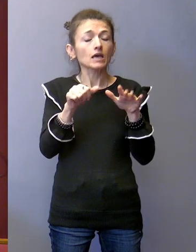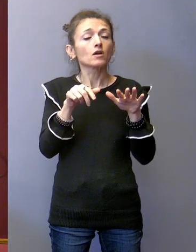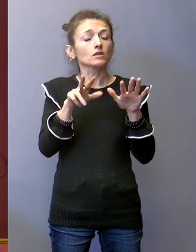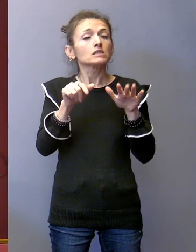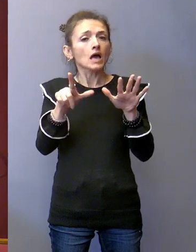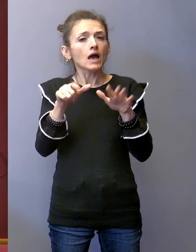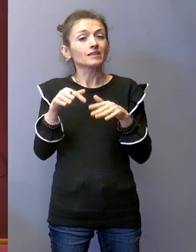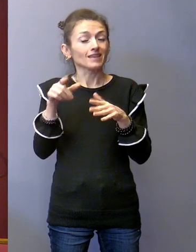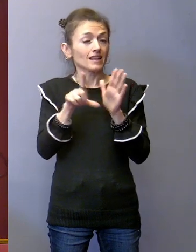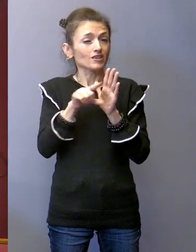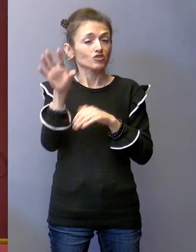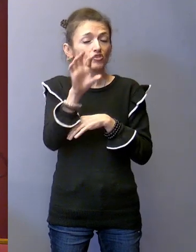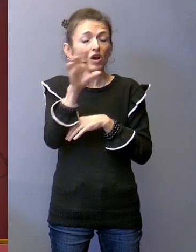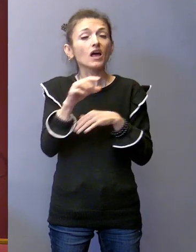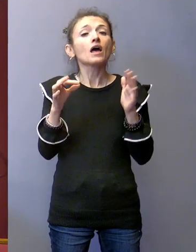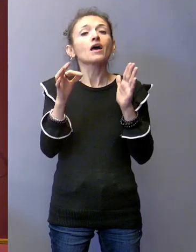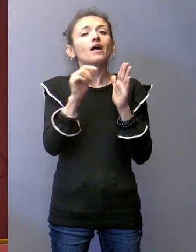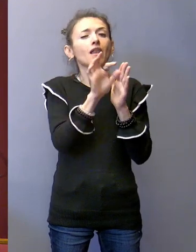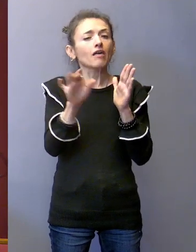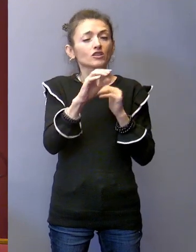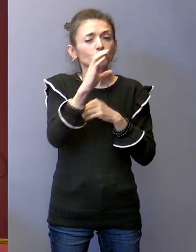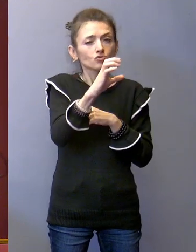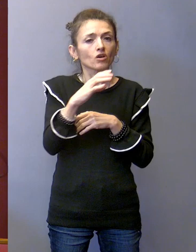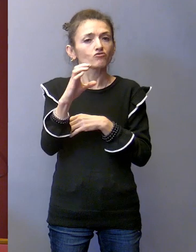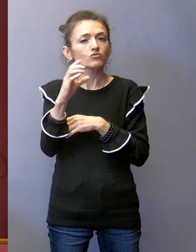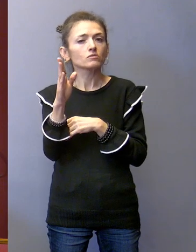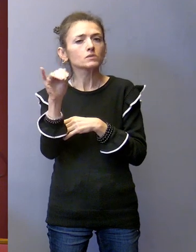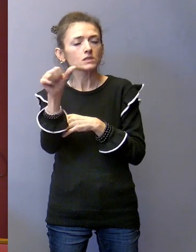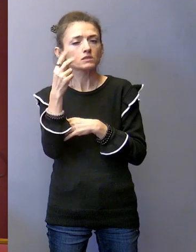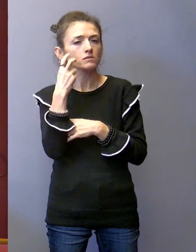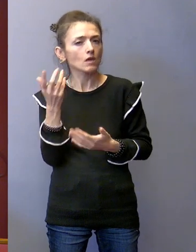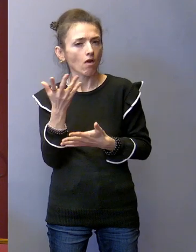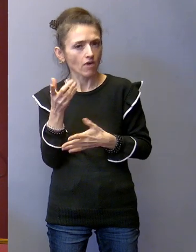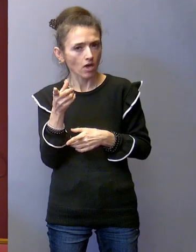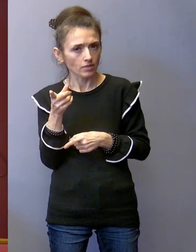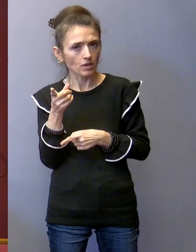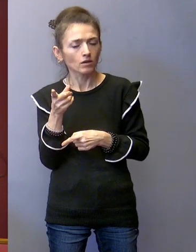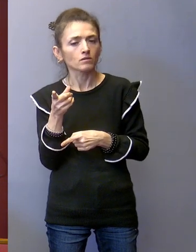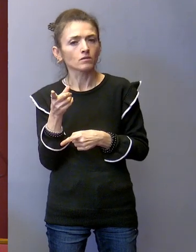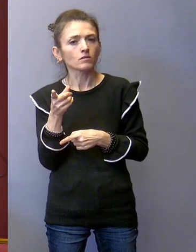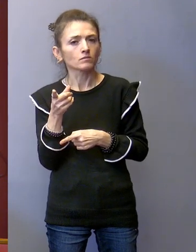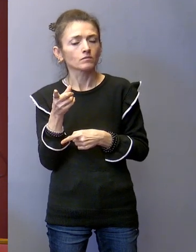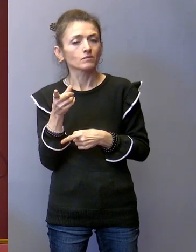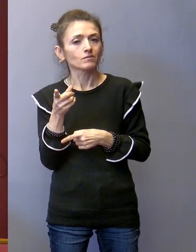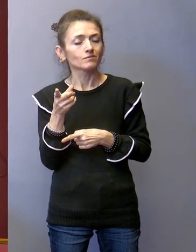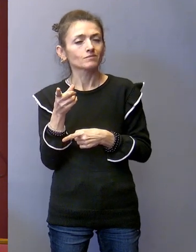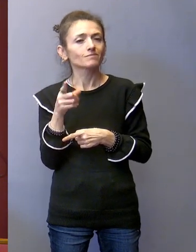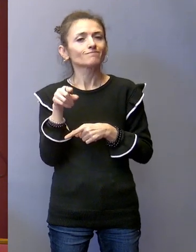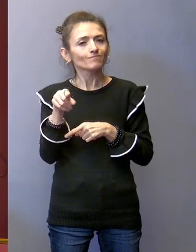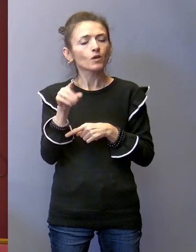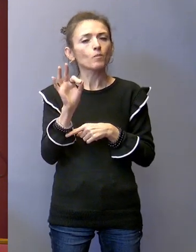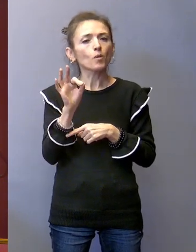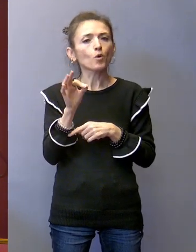alle lettere C e cbis e prevede appunto la la tipologia